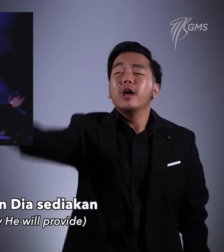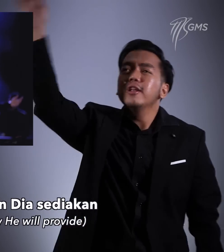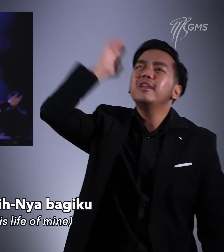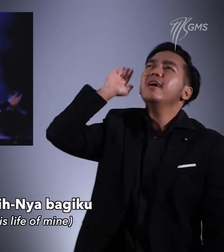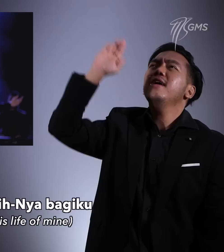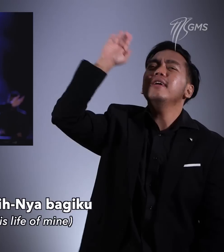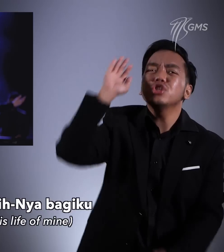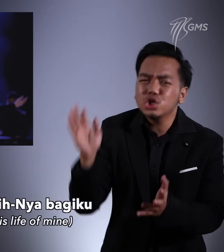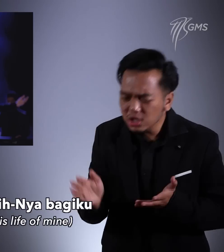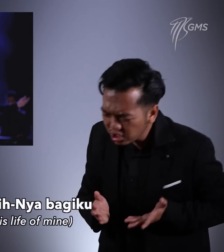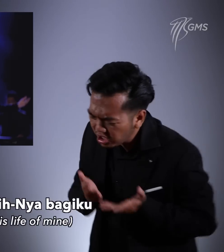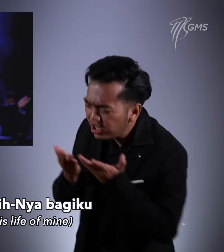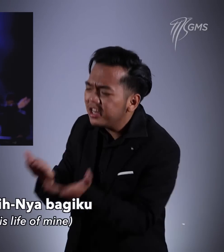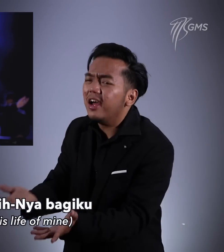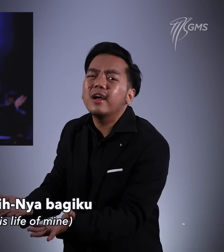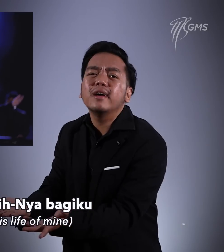yakin, Dia